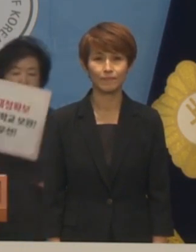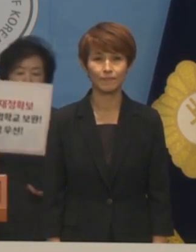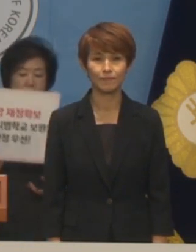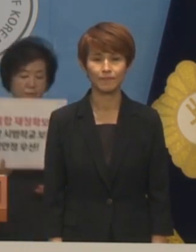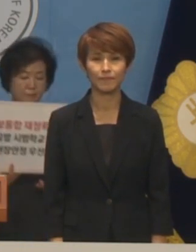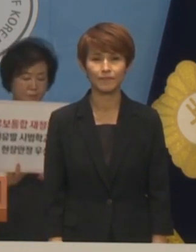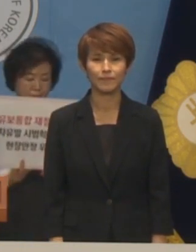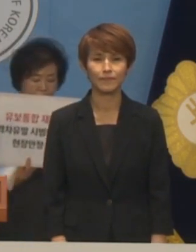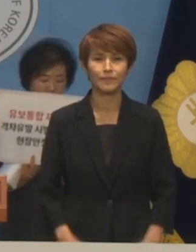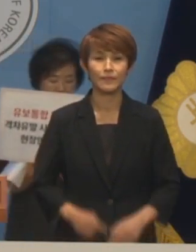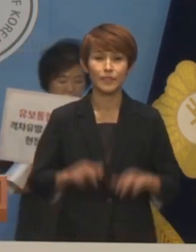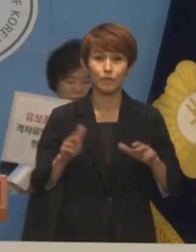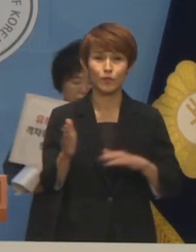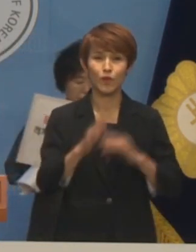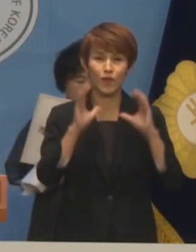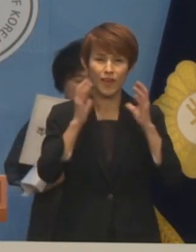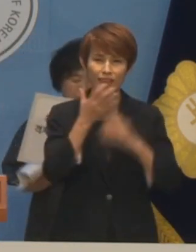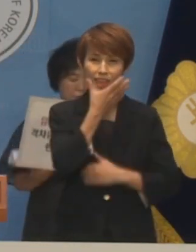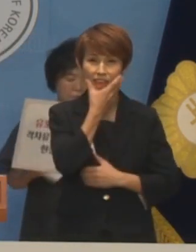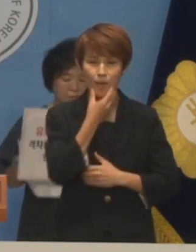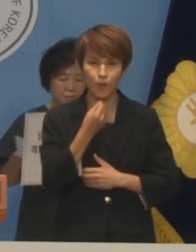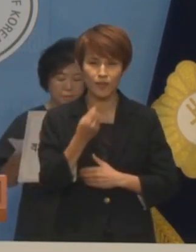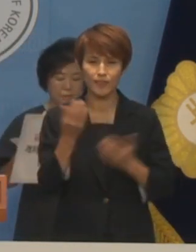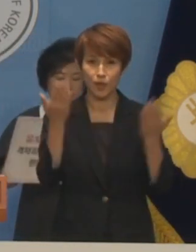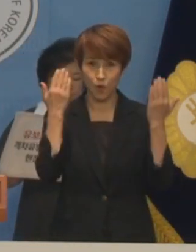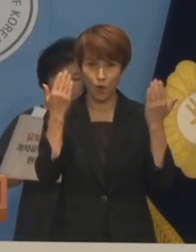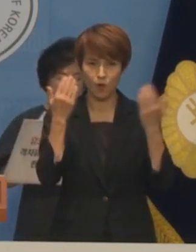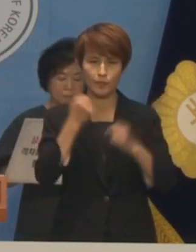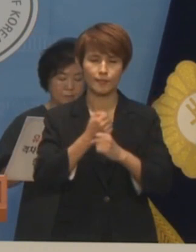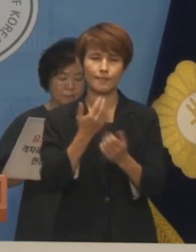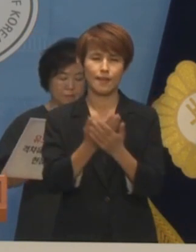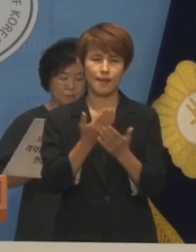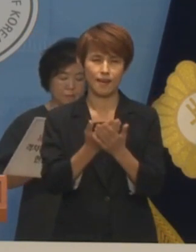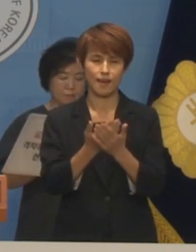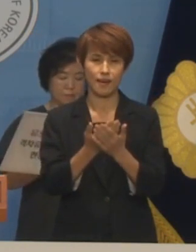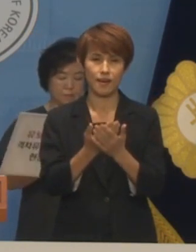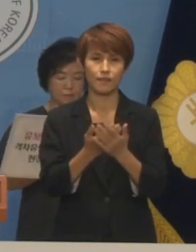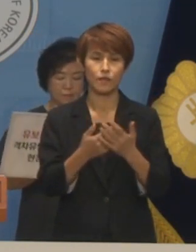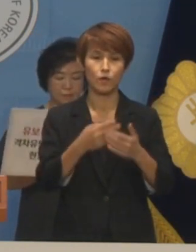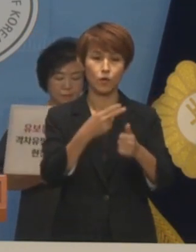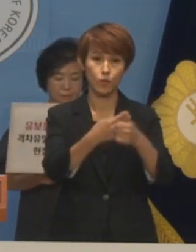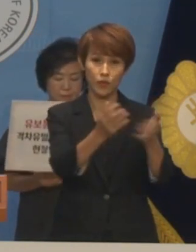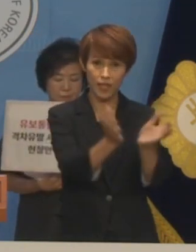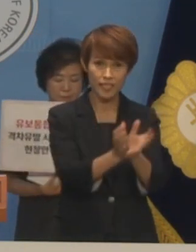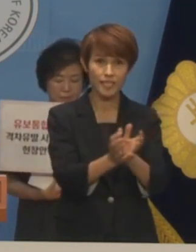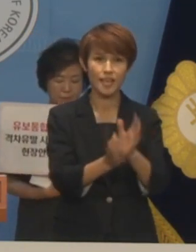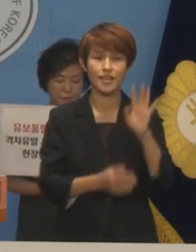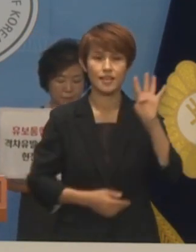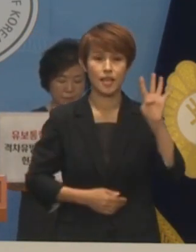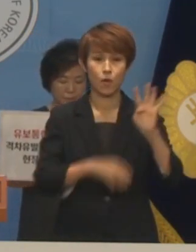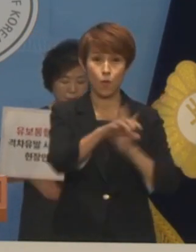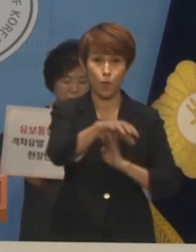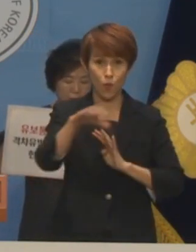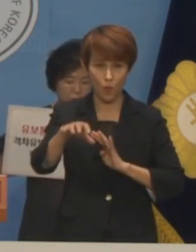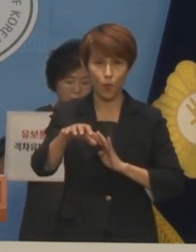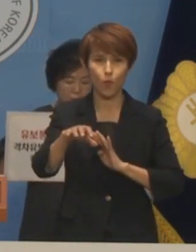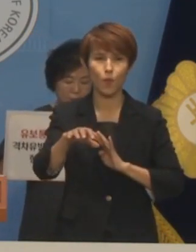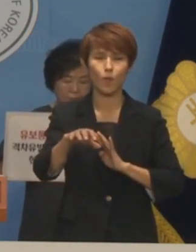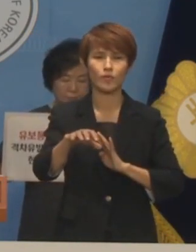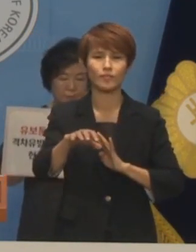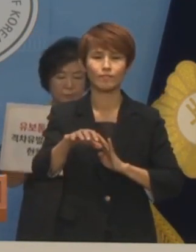지금부터 영유아가 행복한 유아학교 조성을 촉구하는 4개 교원단체 성명서를 낭독하는 기자회견을